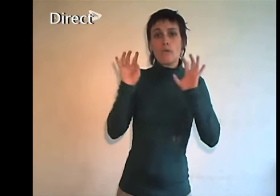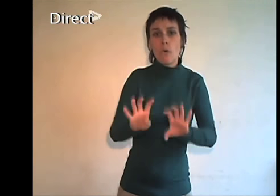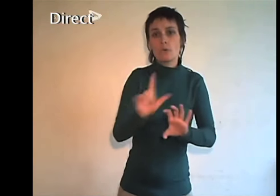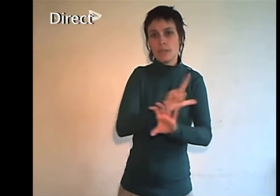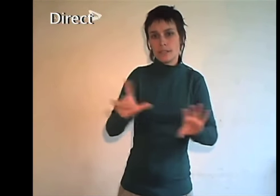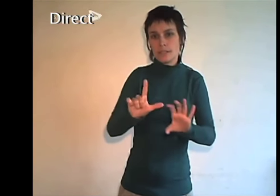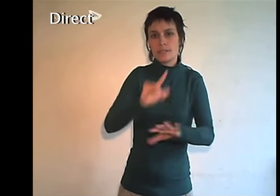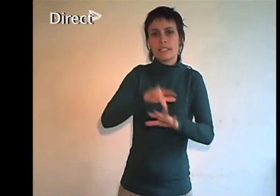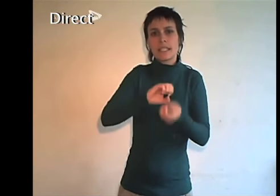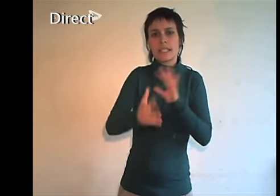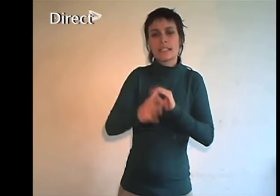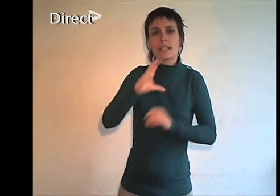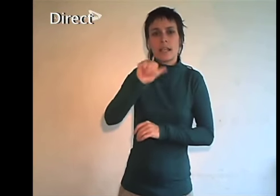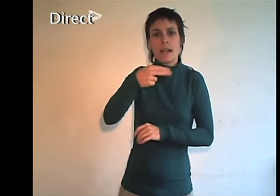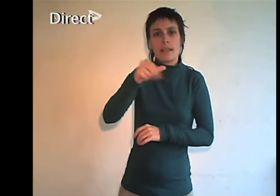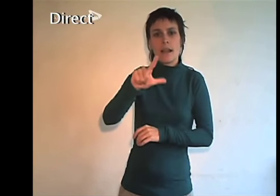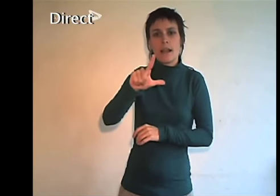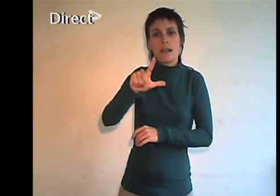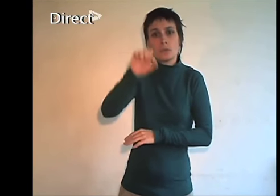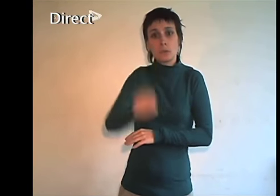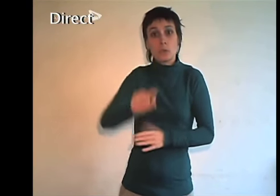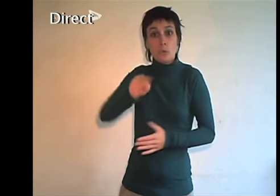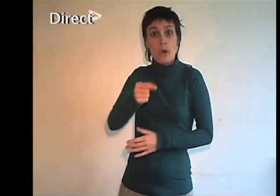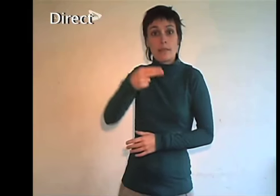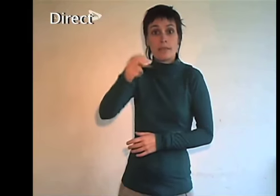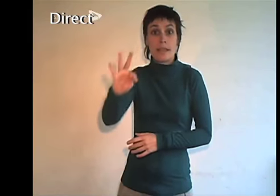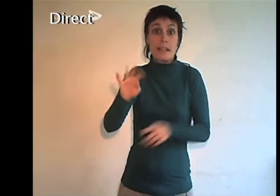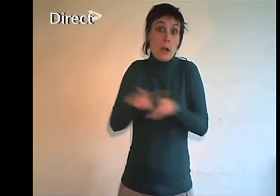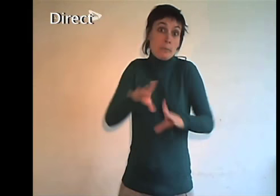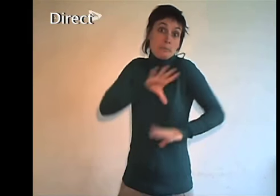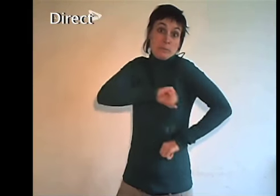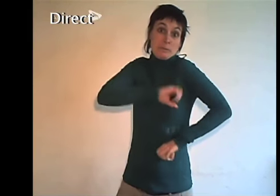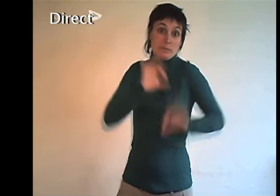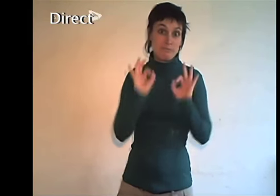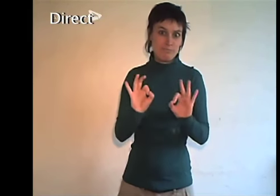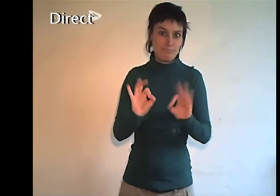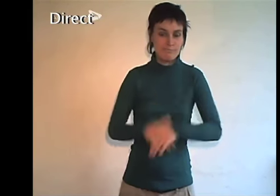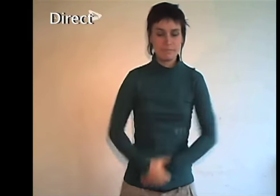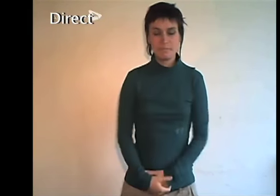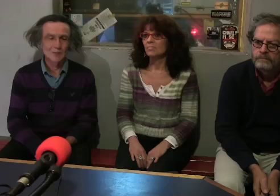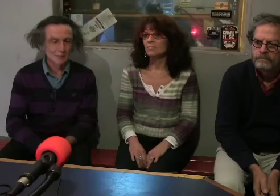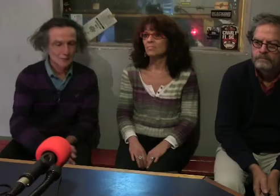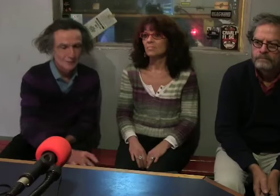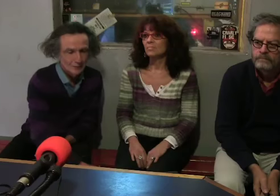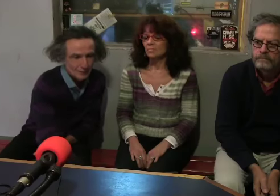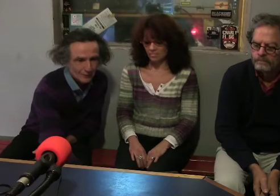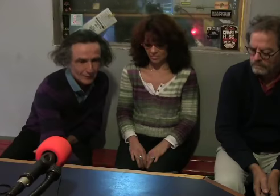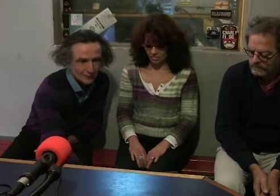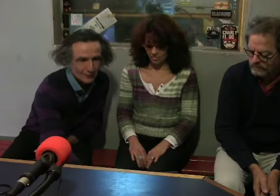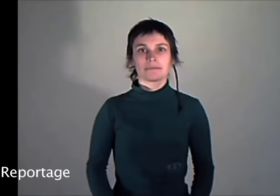lundi sur canalsud.net pour que les personnes puissent regarder cette émission. C'est une expérimentation. Voilà, c'est une expérimentation. En tout cas, le premier